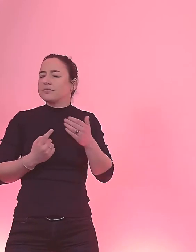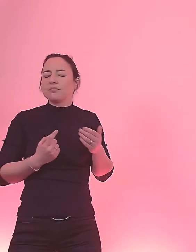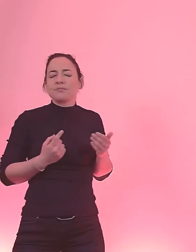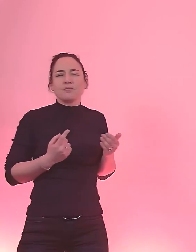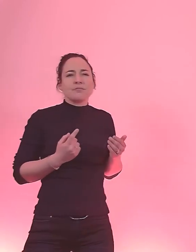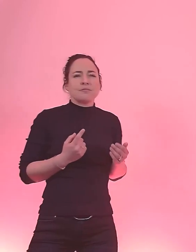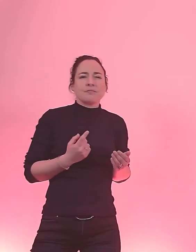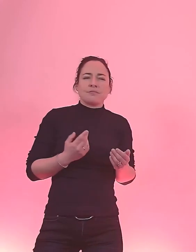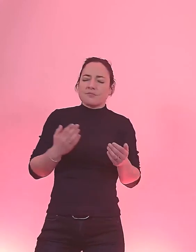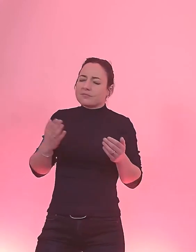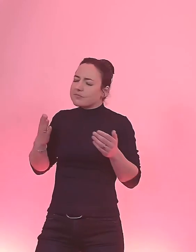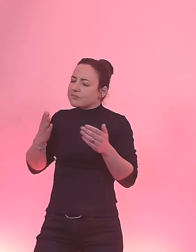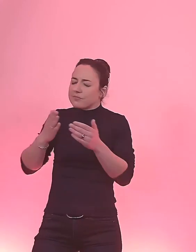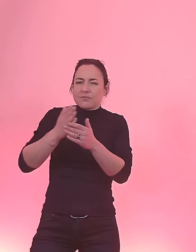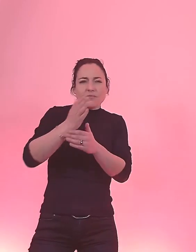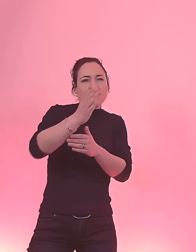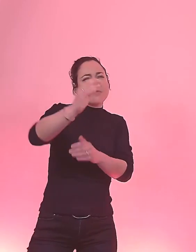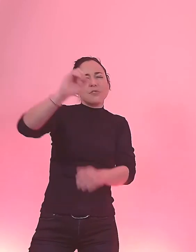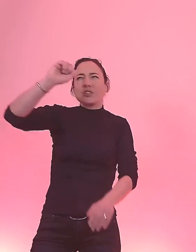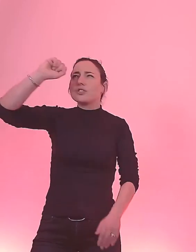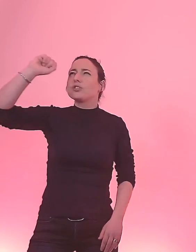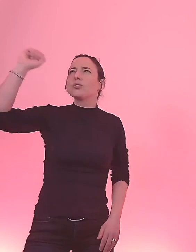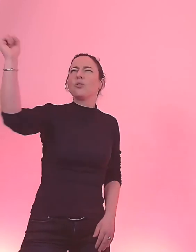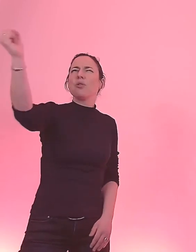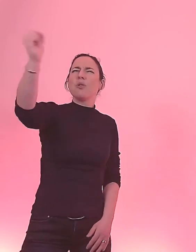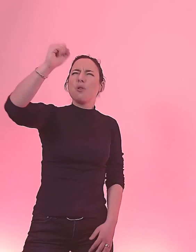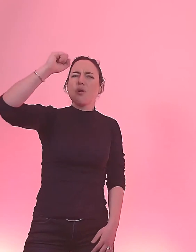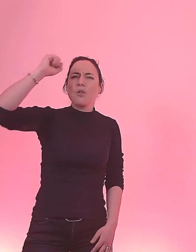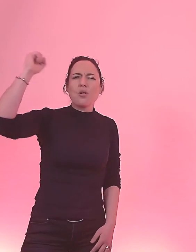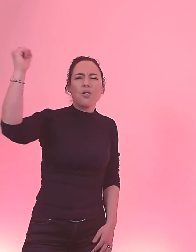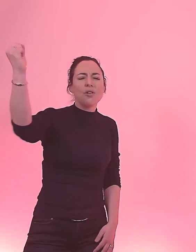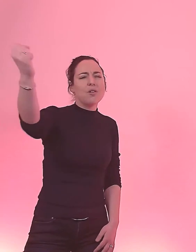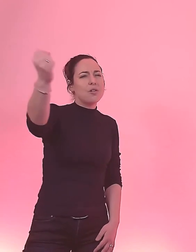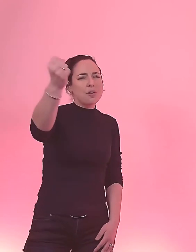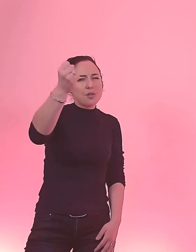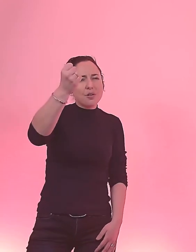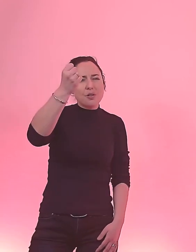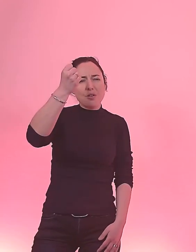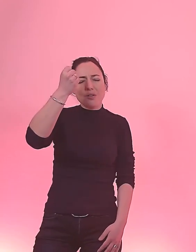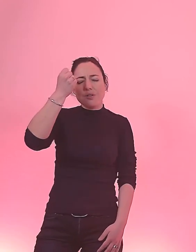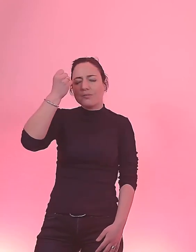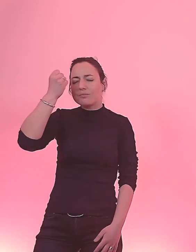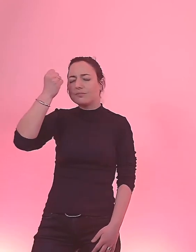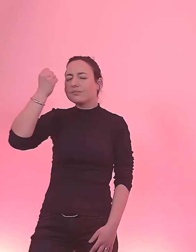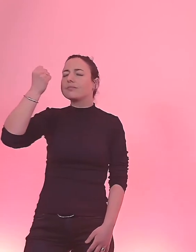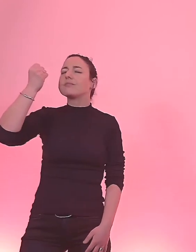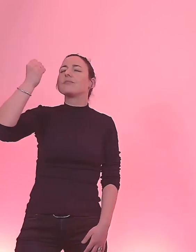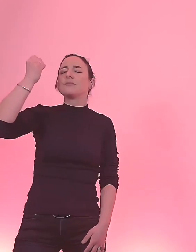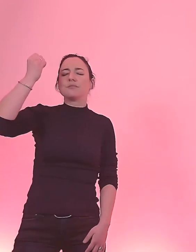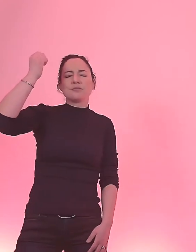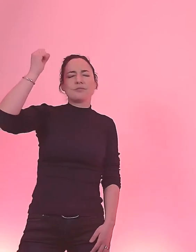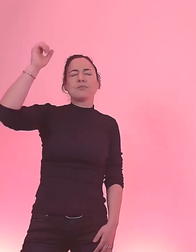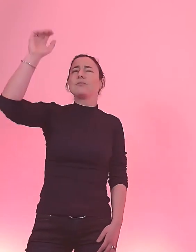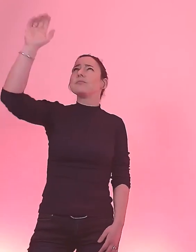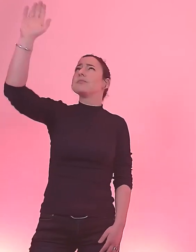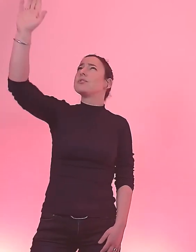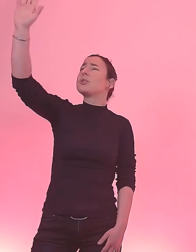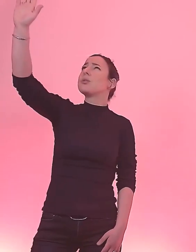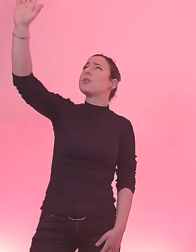het er staan een stoel en zo